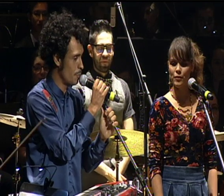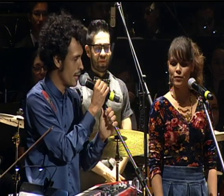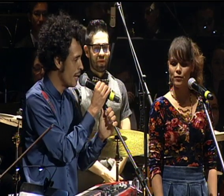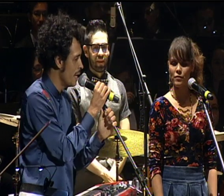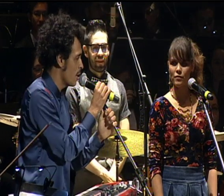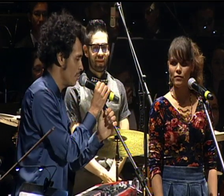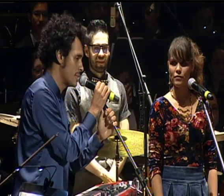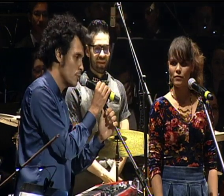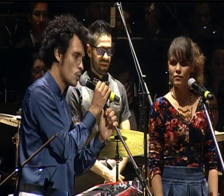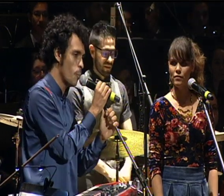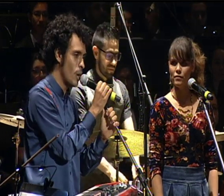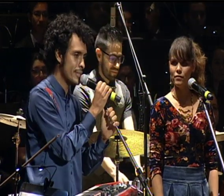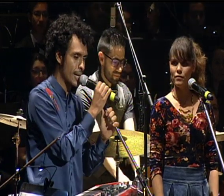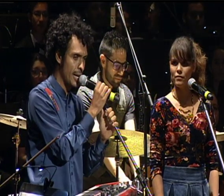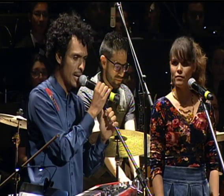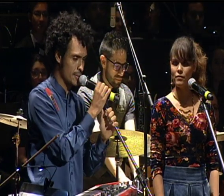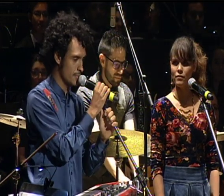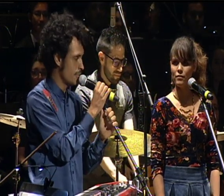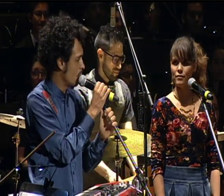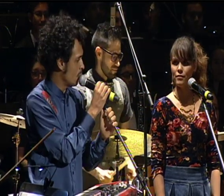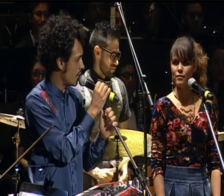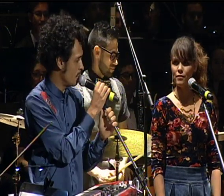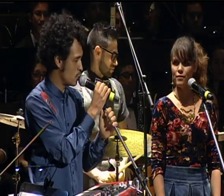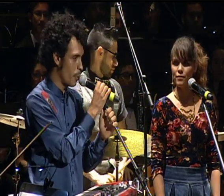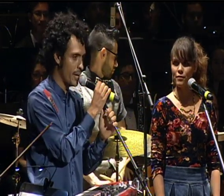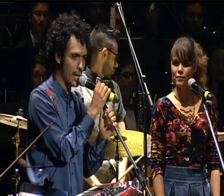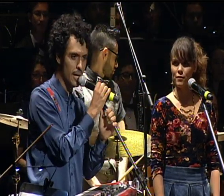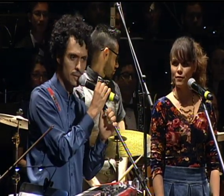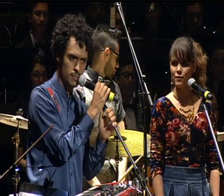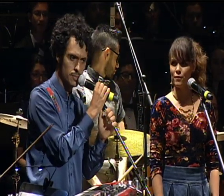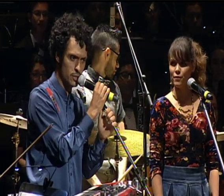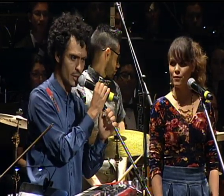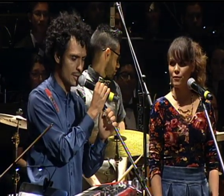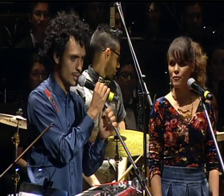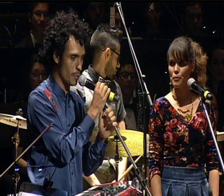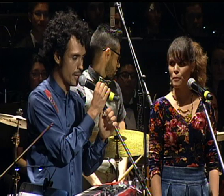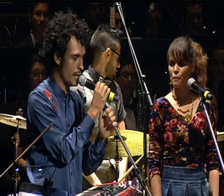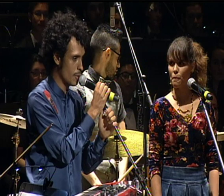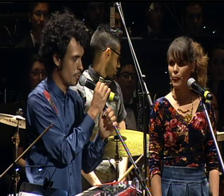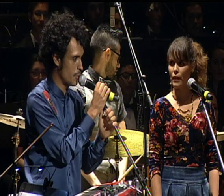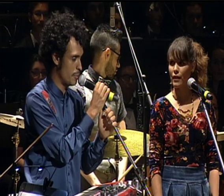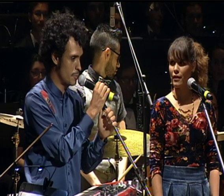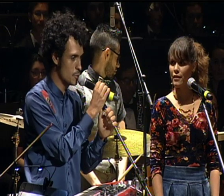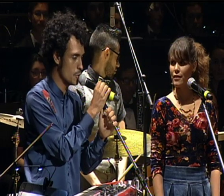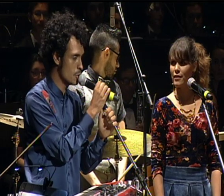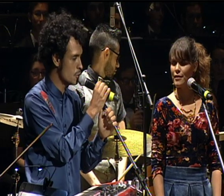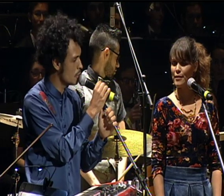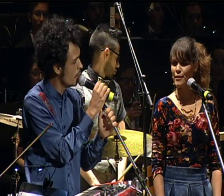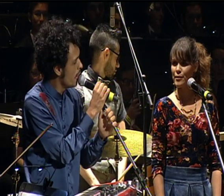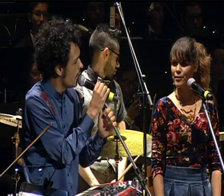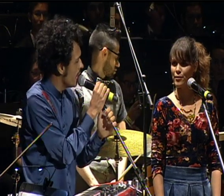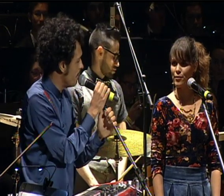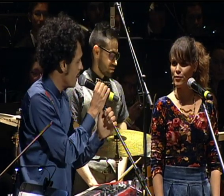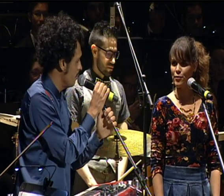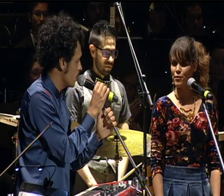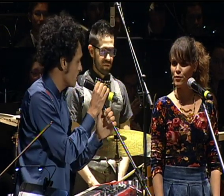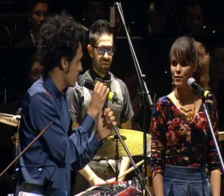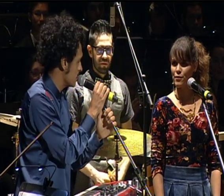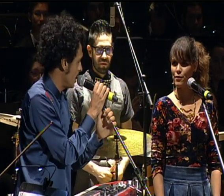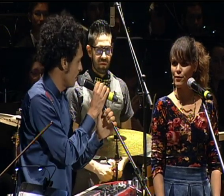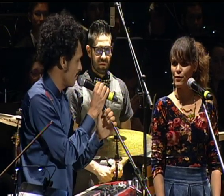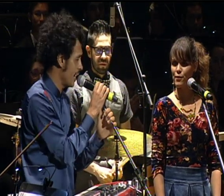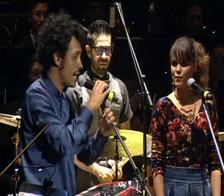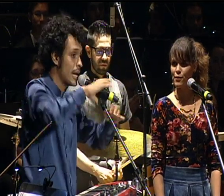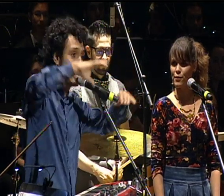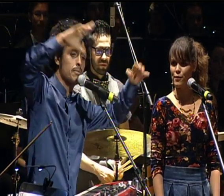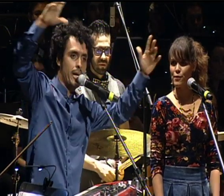y Colombia. Comenzamos con Vuelta Canela, un ritmo tropical, disonante tropical, como lo llamamos nosotros. Y venimos